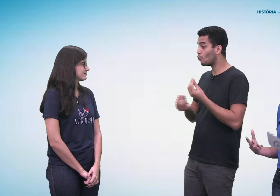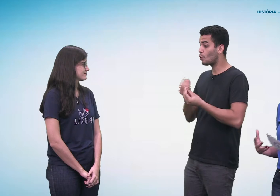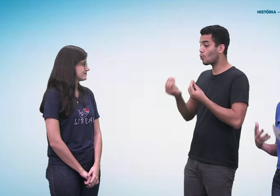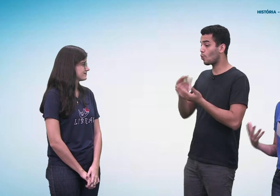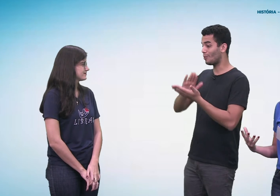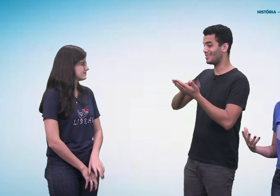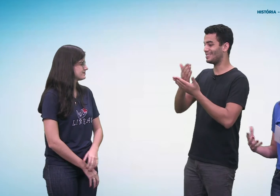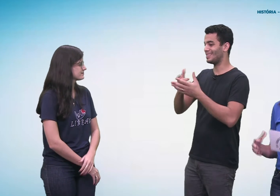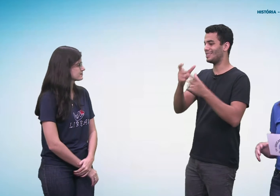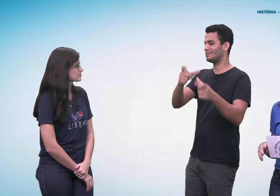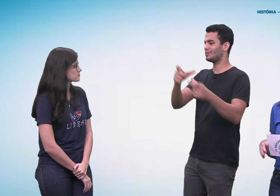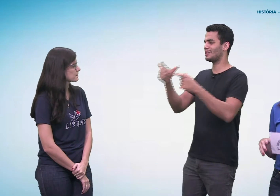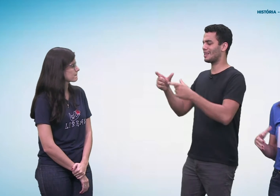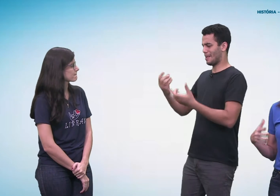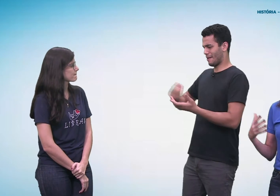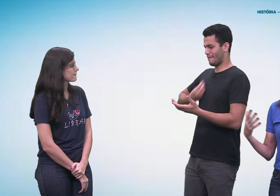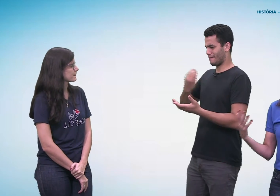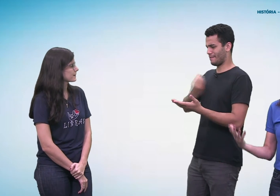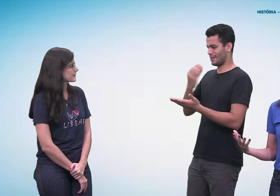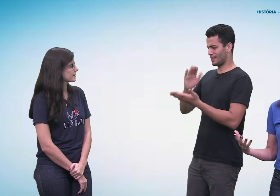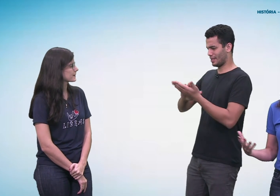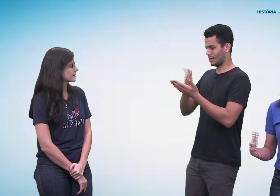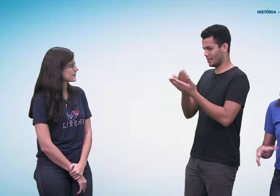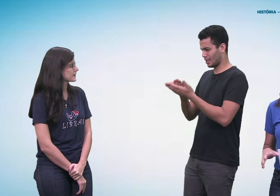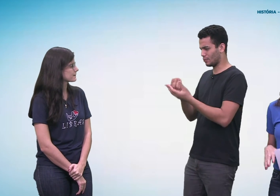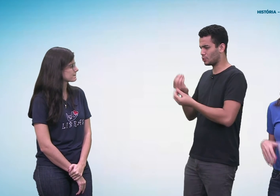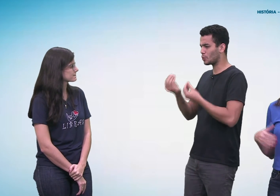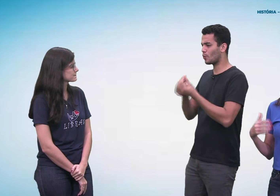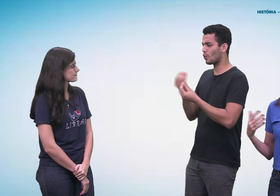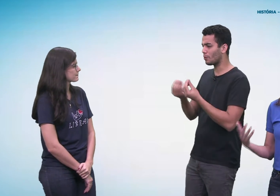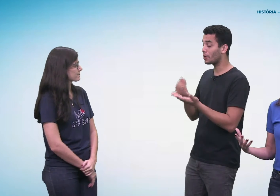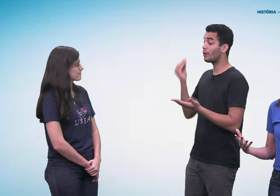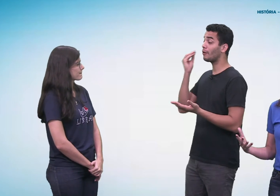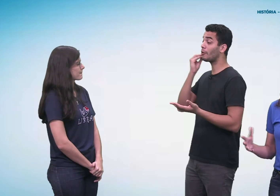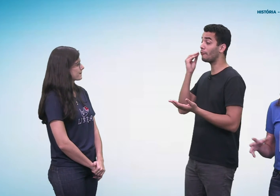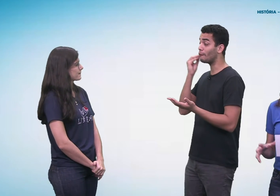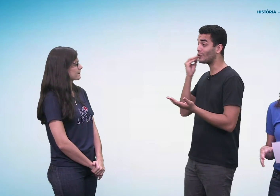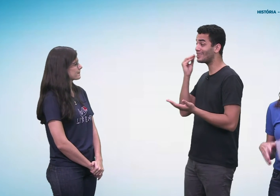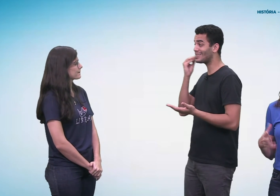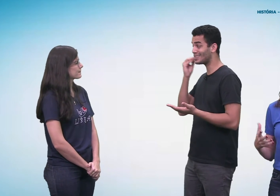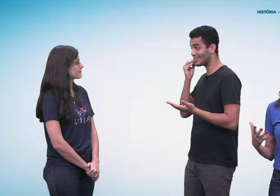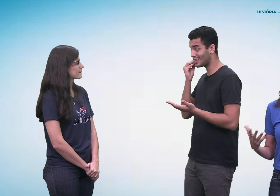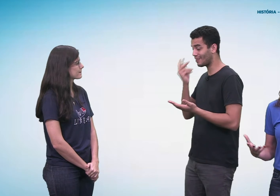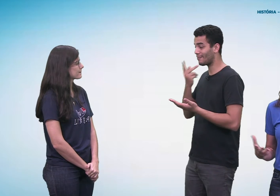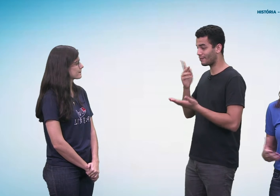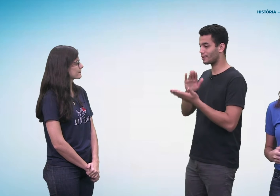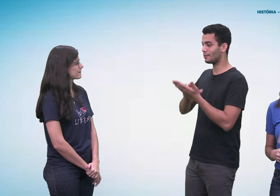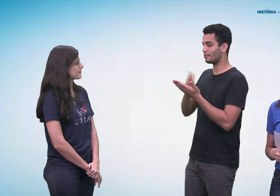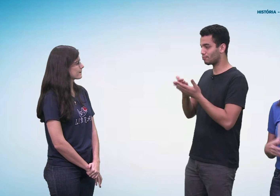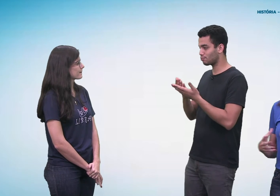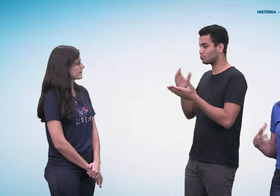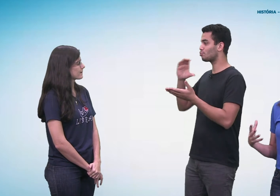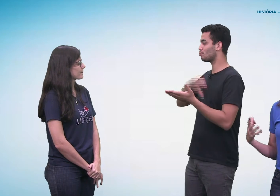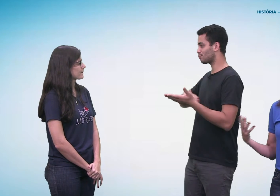sente isso? Qual é o seu sentimento em relação ao conhecimento de uma nova língua e ajudar também